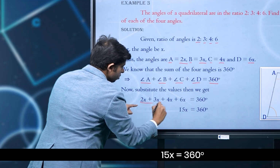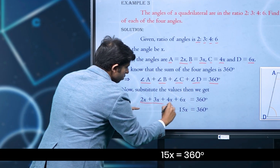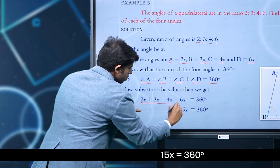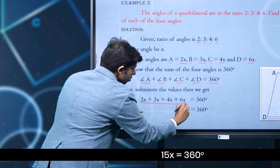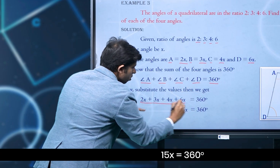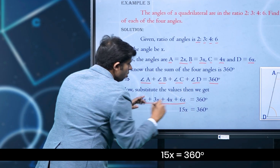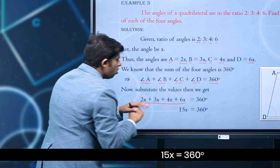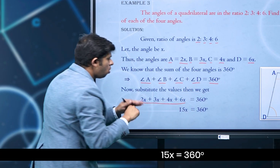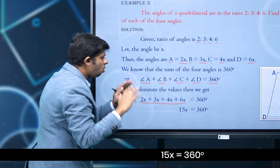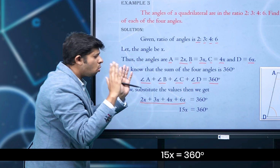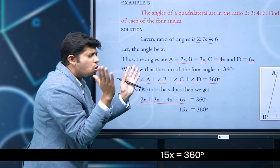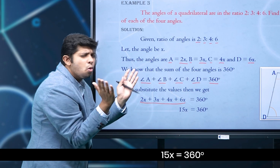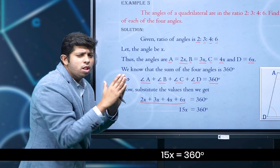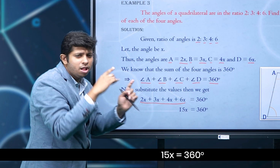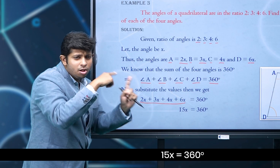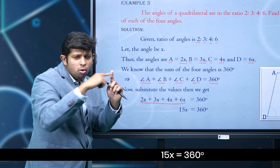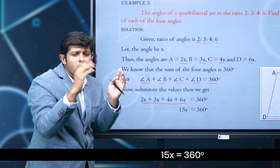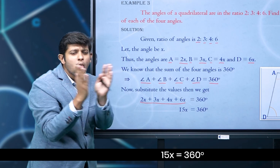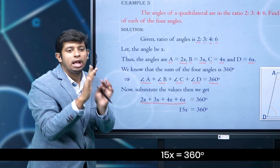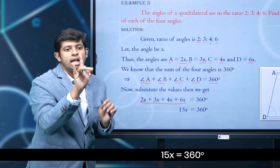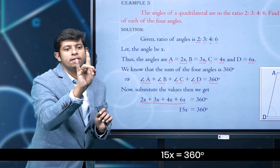15x is equals to 360 degrees.